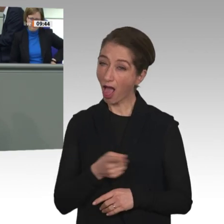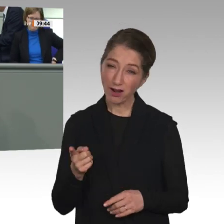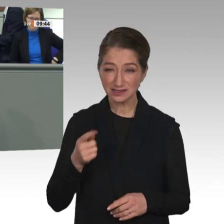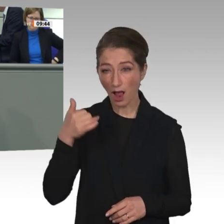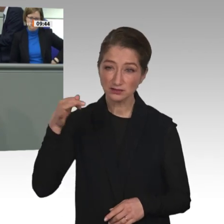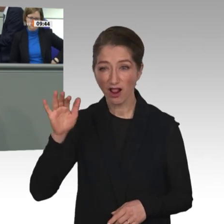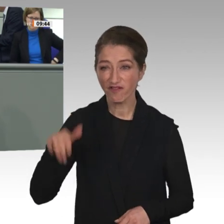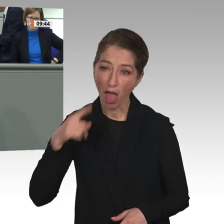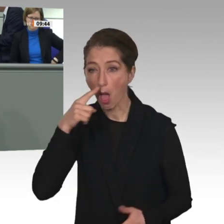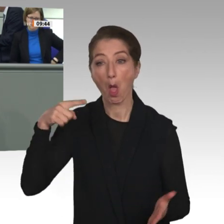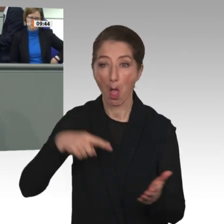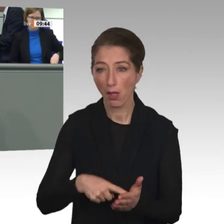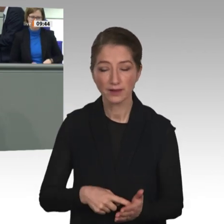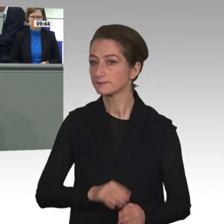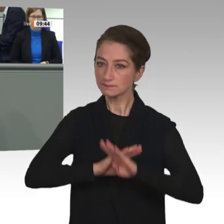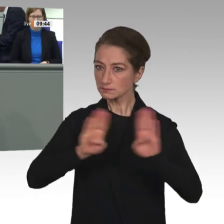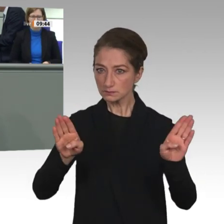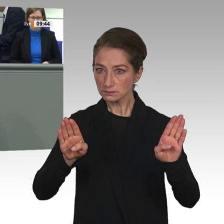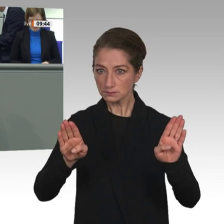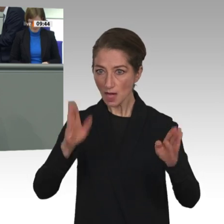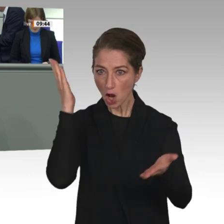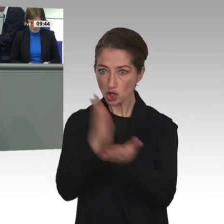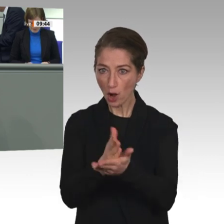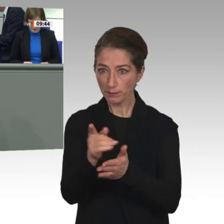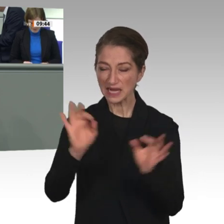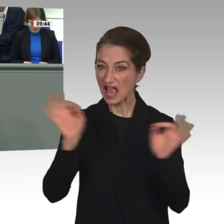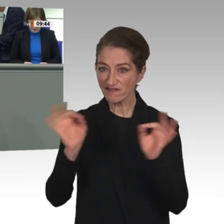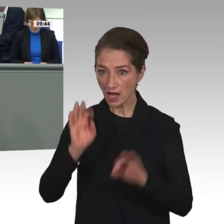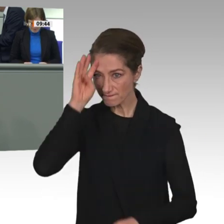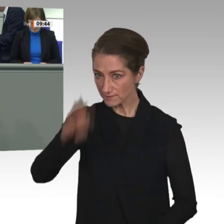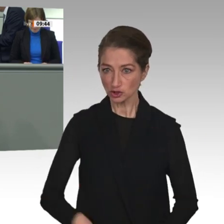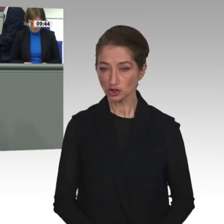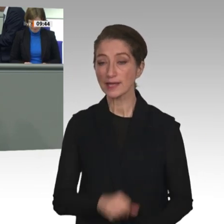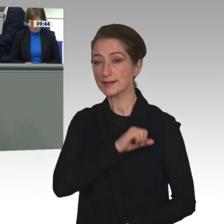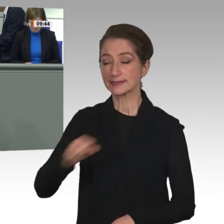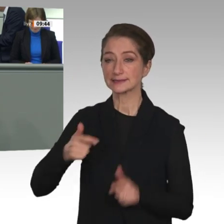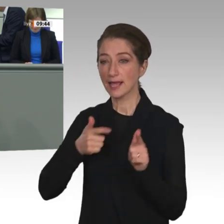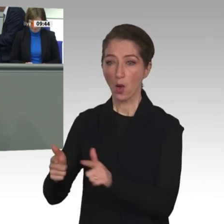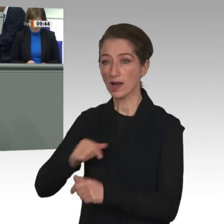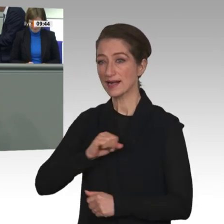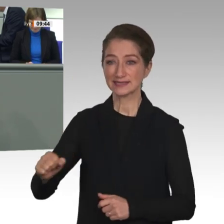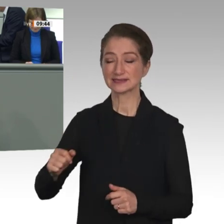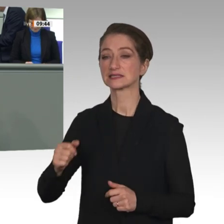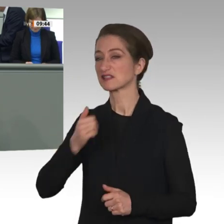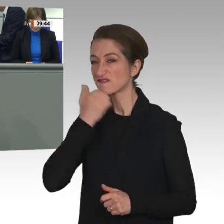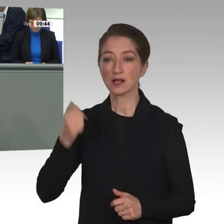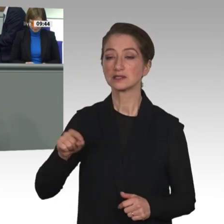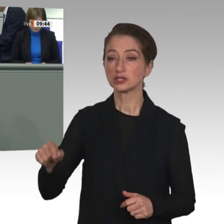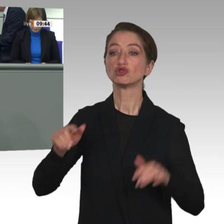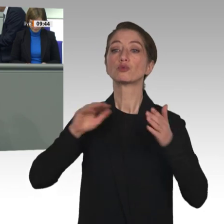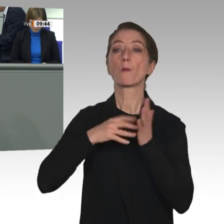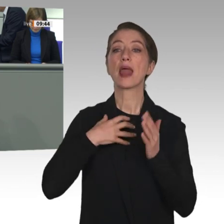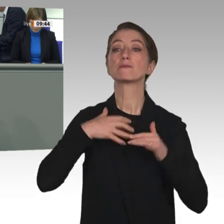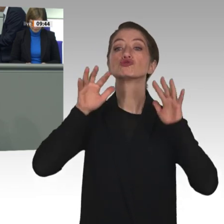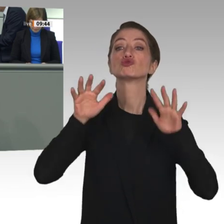damit, das ist gefährlicher Unsinn. Rechtsterror und Rechtsextremismus sind strukturelle Probleme. Werden sie nicht mit